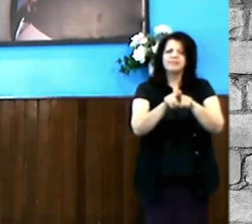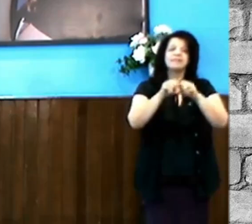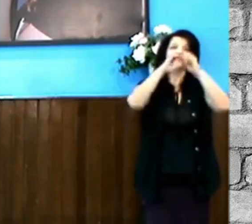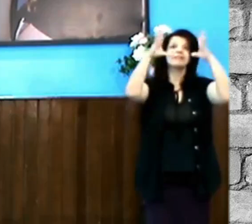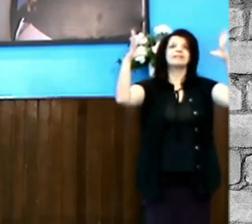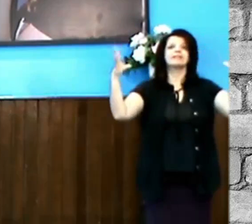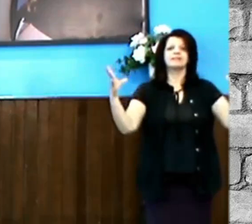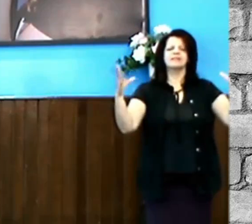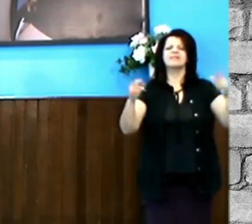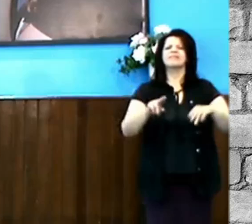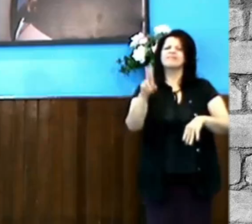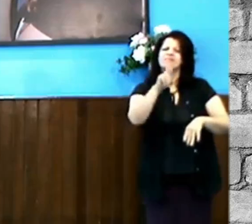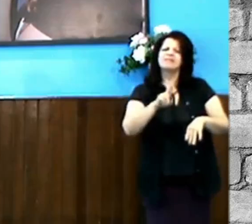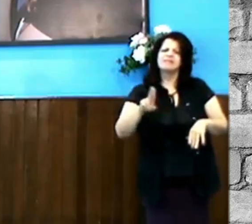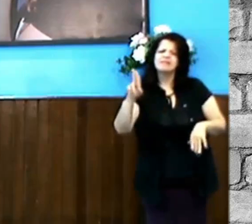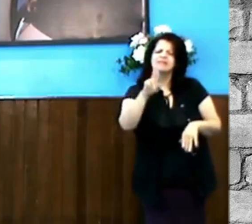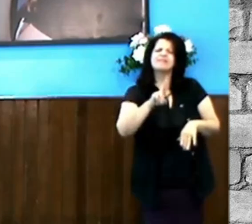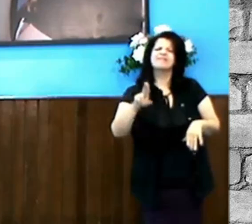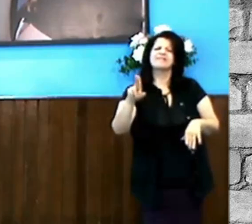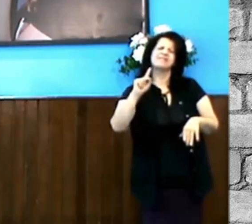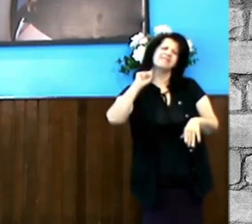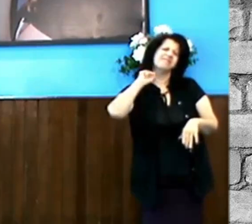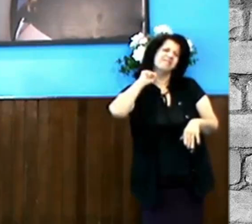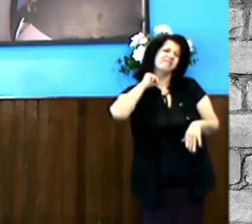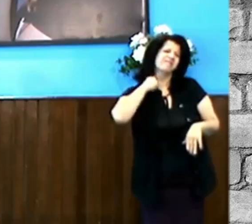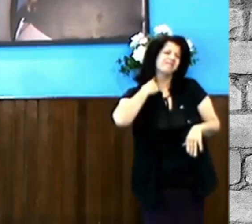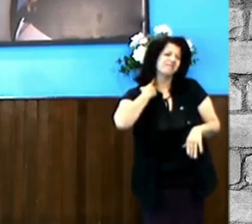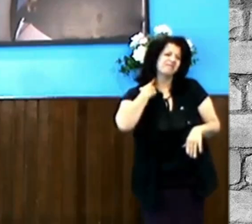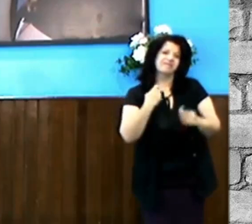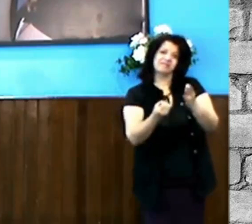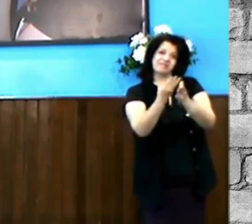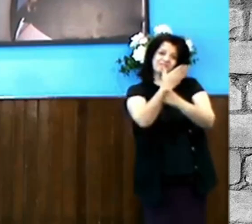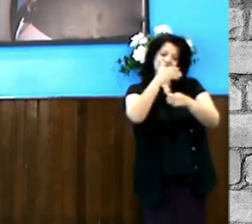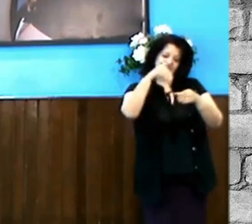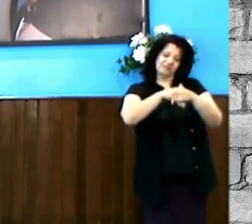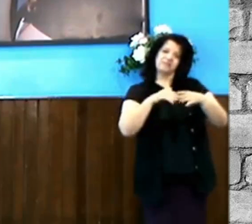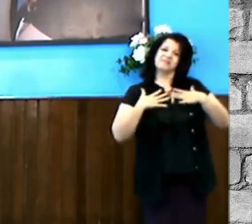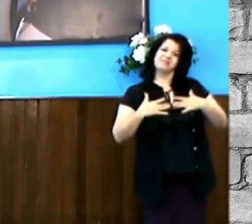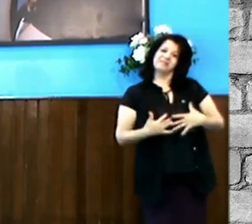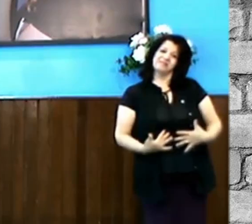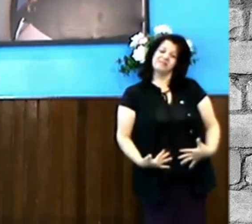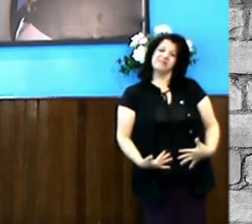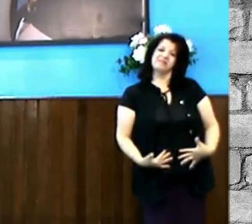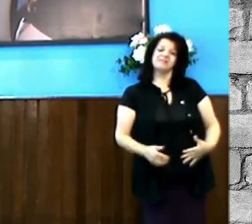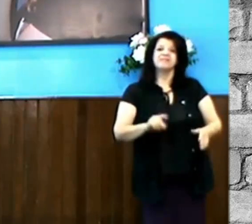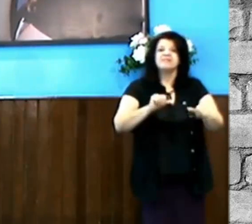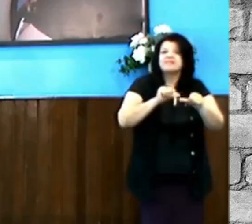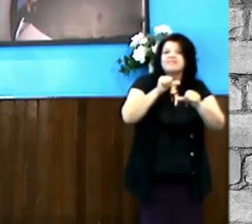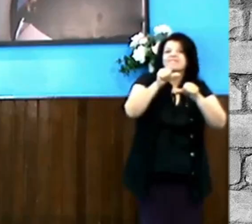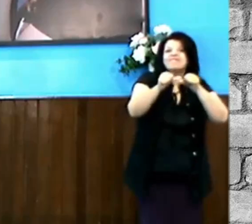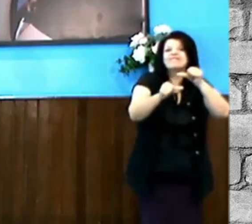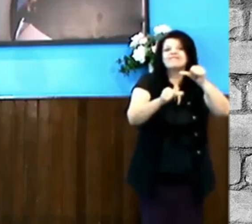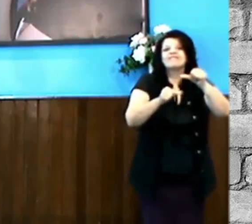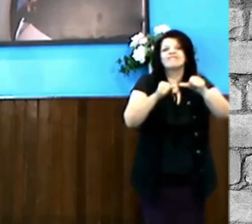a intoxicação, essa impureza que há no organismo se dá por algum tipo de alteração